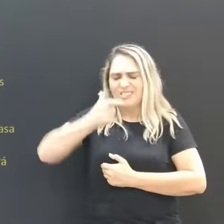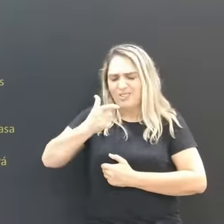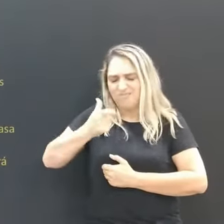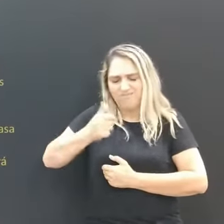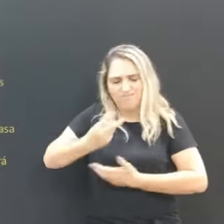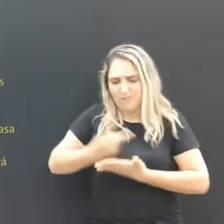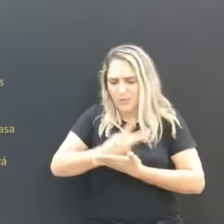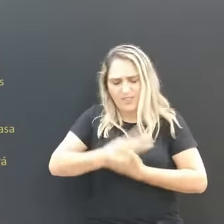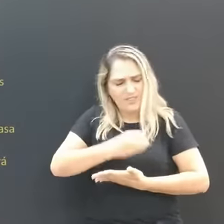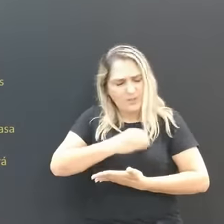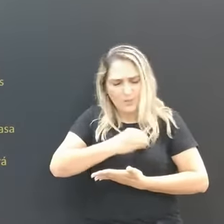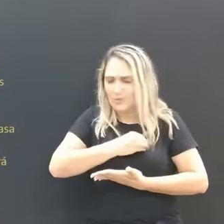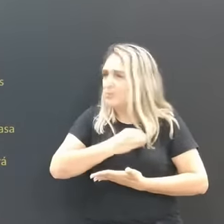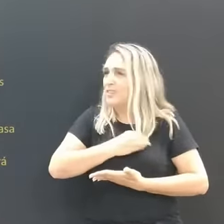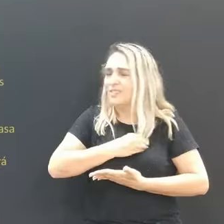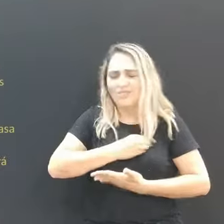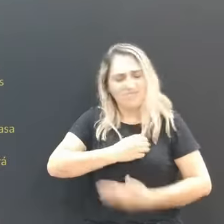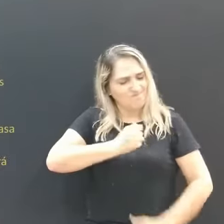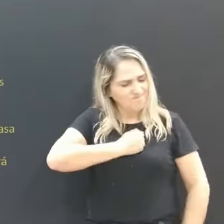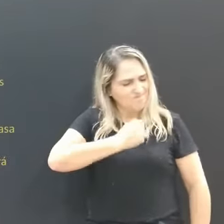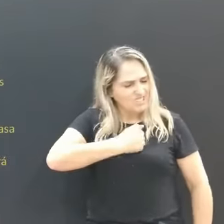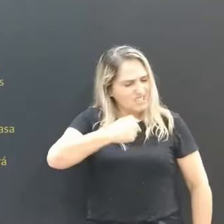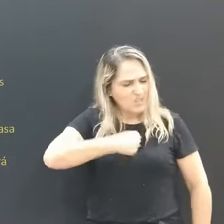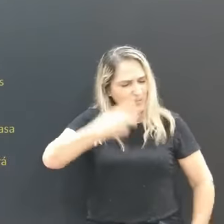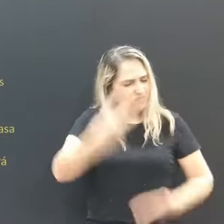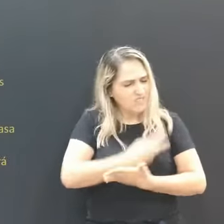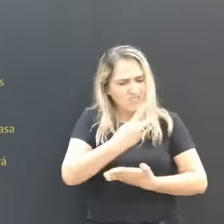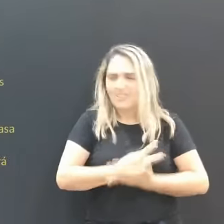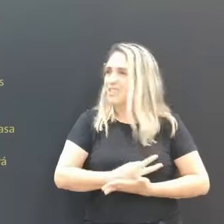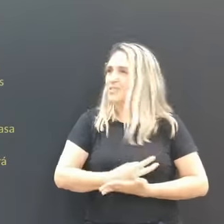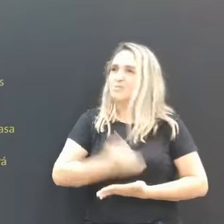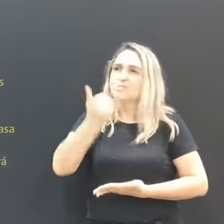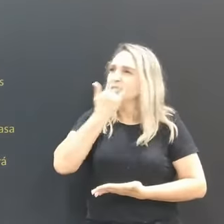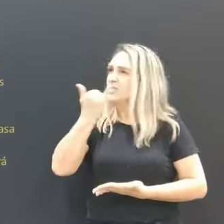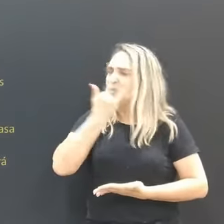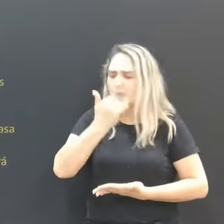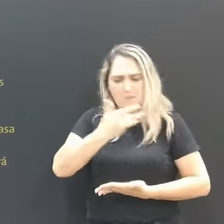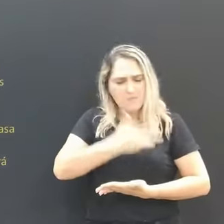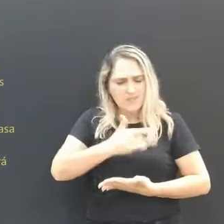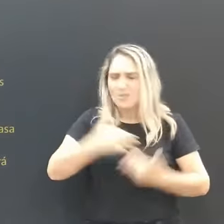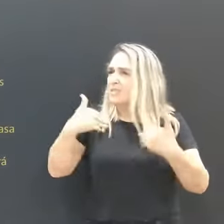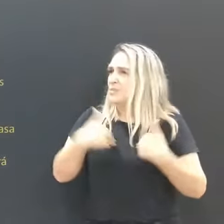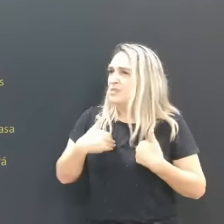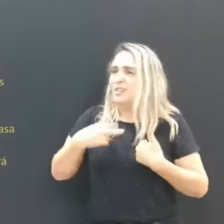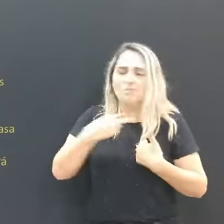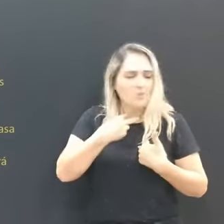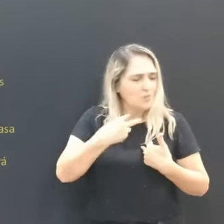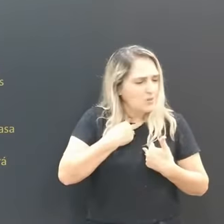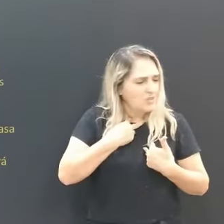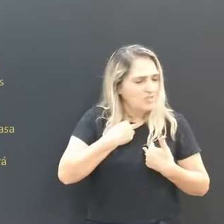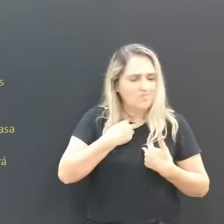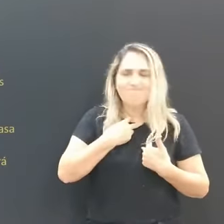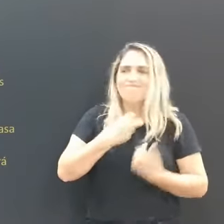mas batia a mão no peito e dizia: Deus, tem misericórdia de mim, porque eu sou um